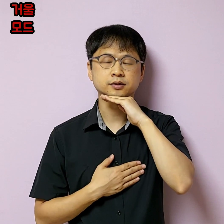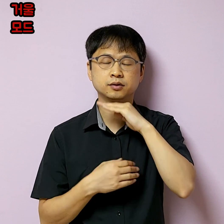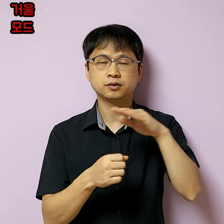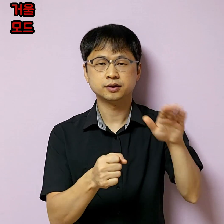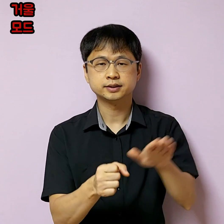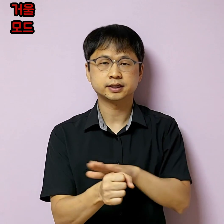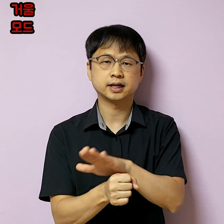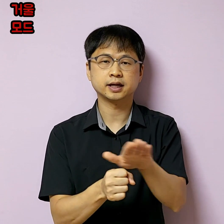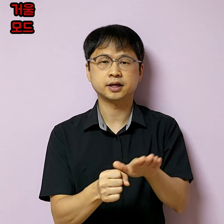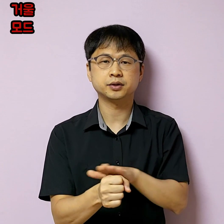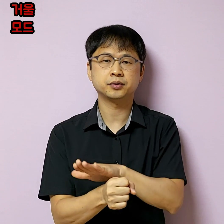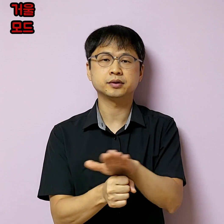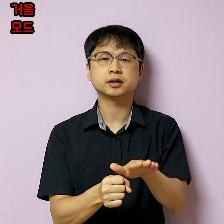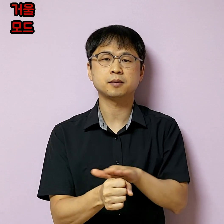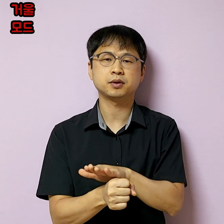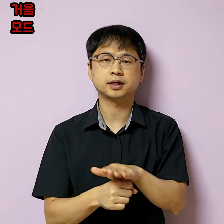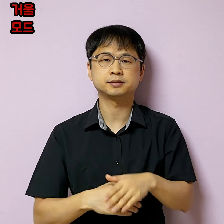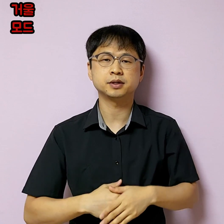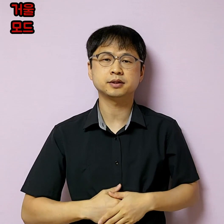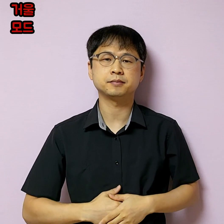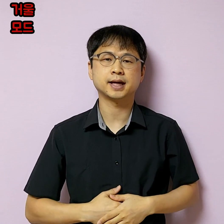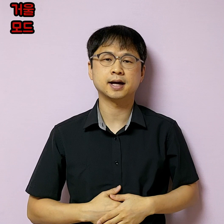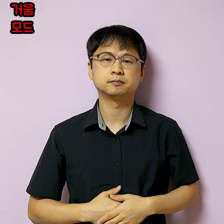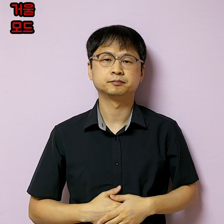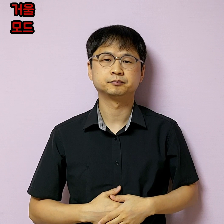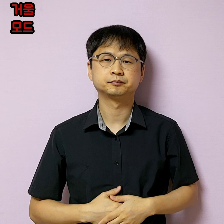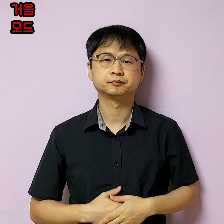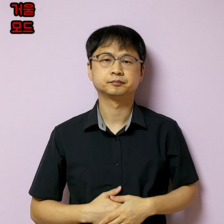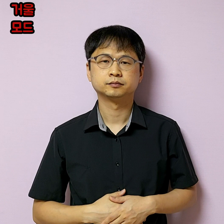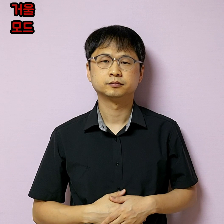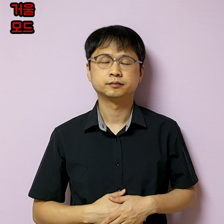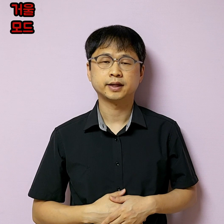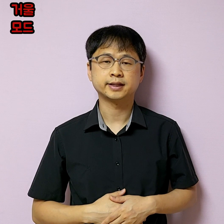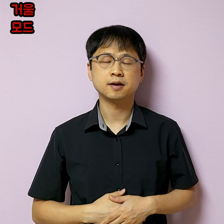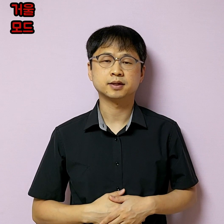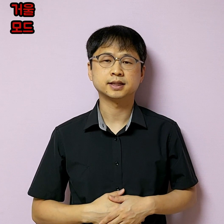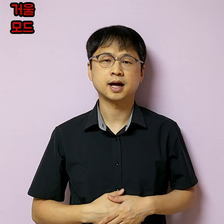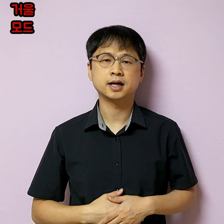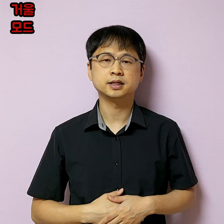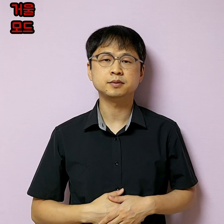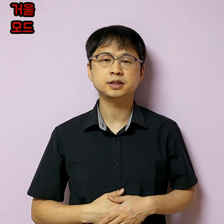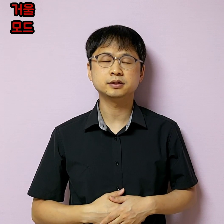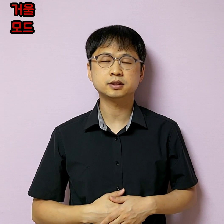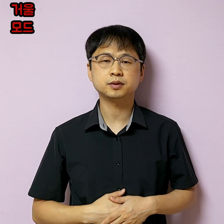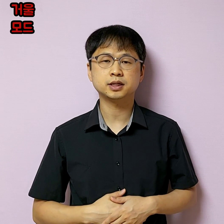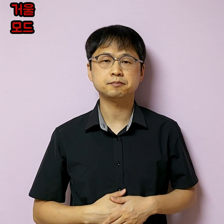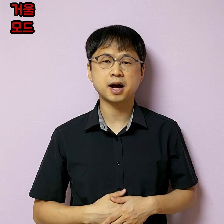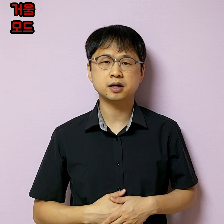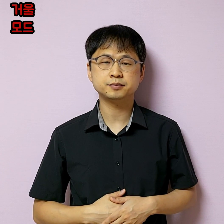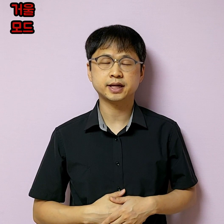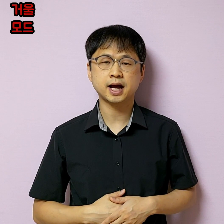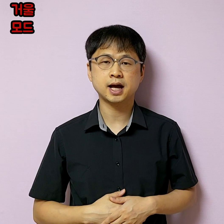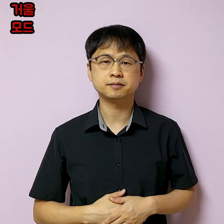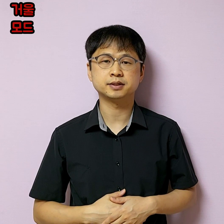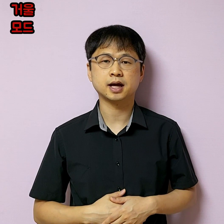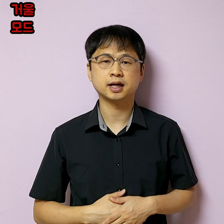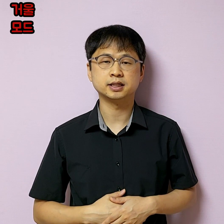나를요 사랑해요 이렇게 표현하시면 됩니다. 네, 다음 가사 이미 늦어버린 마음이라 입니다.